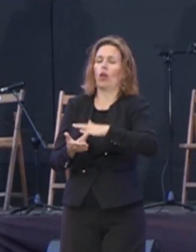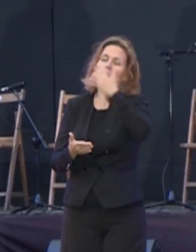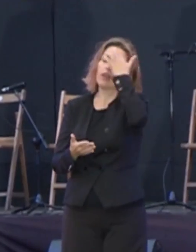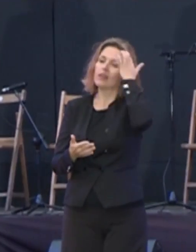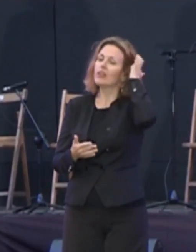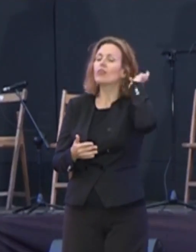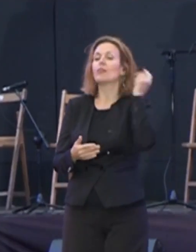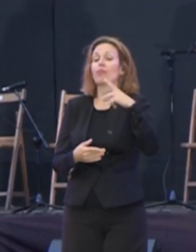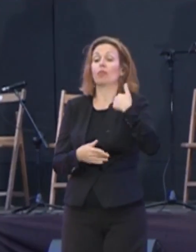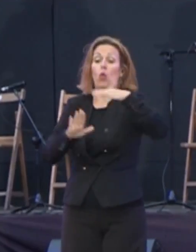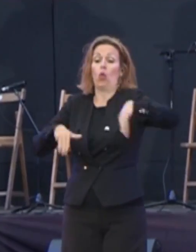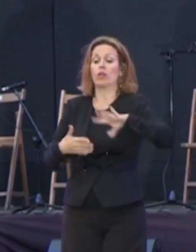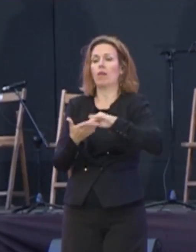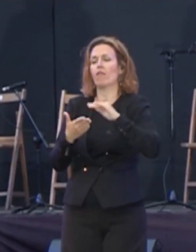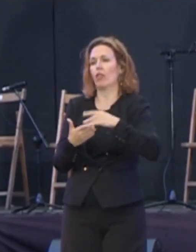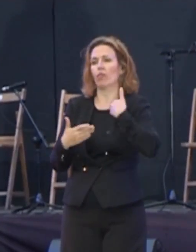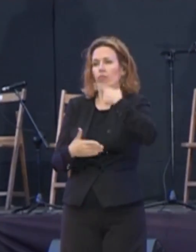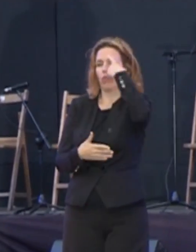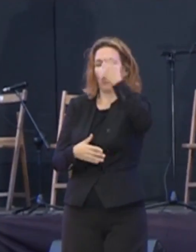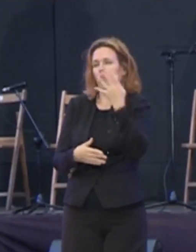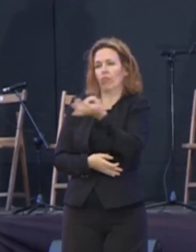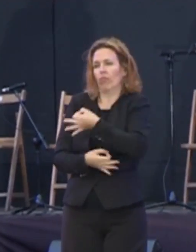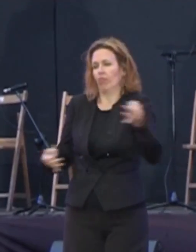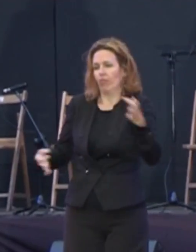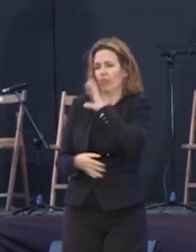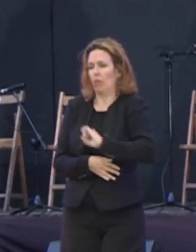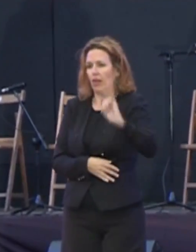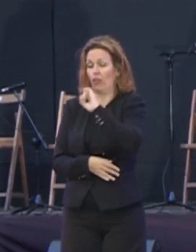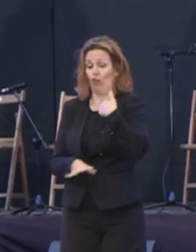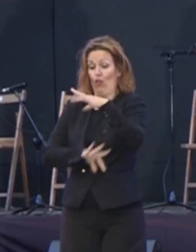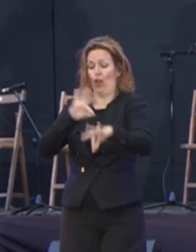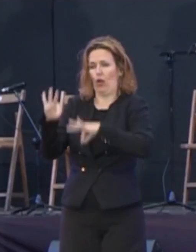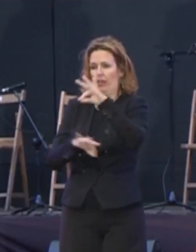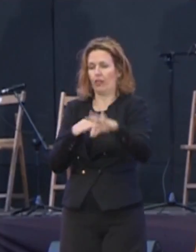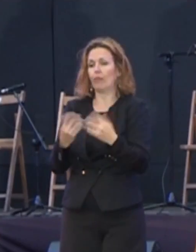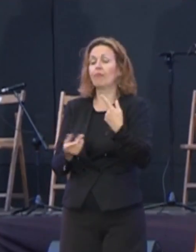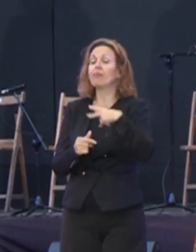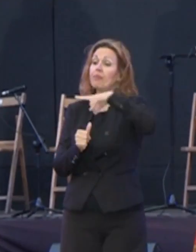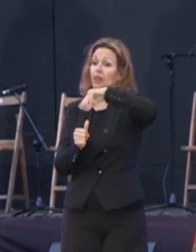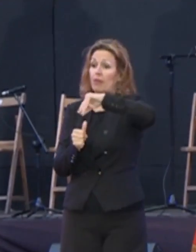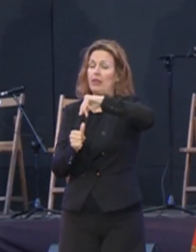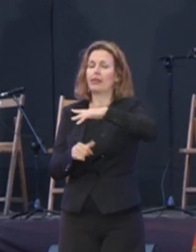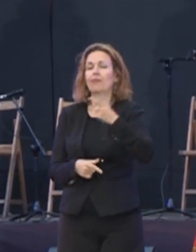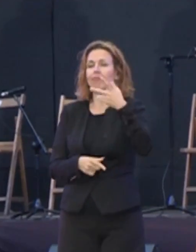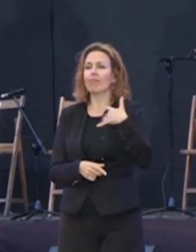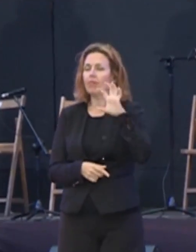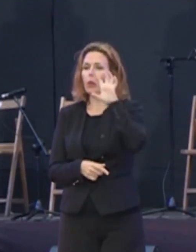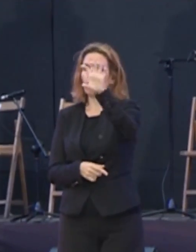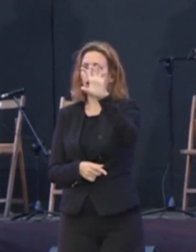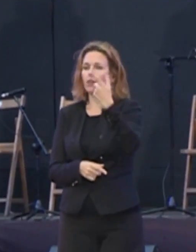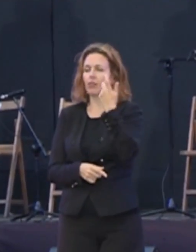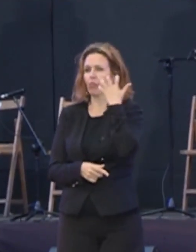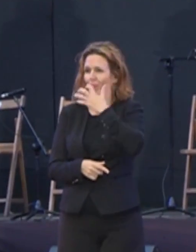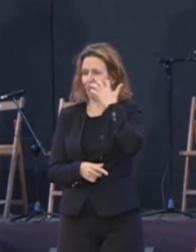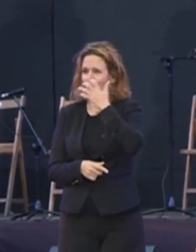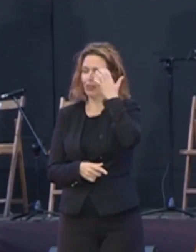que no se nos había olvidado a nadie en la organización. Armenia es un país